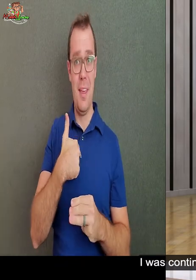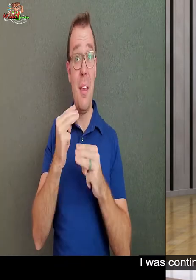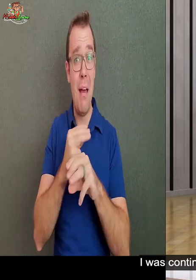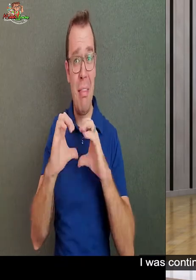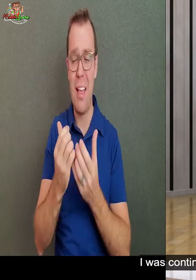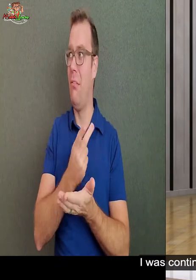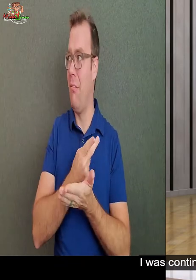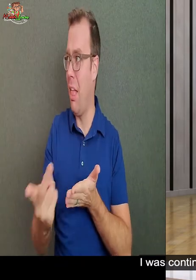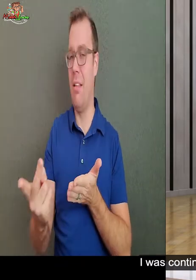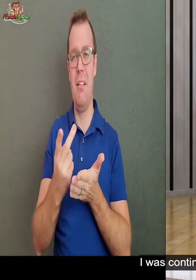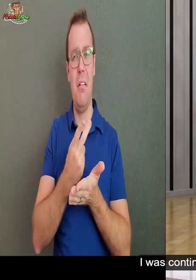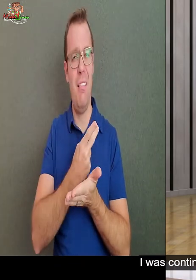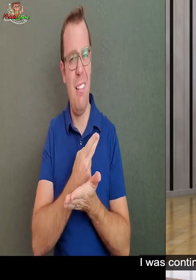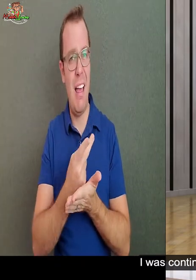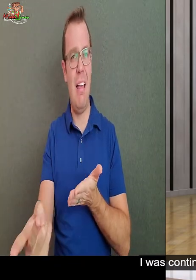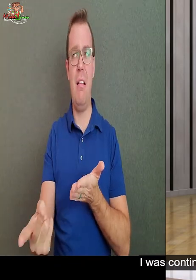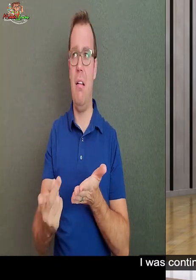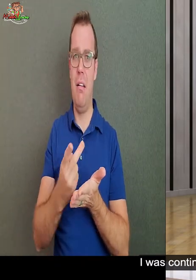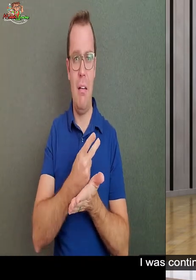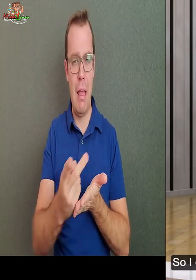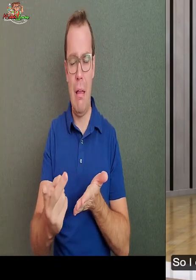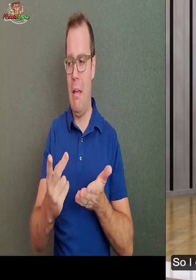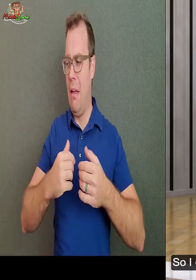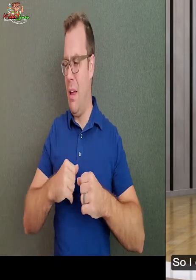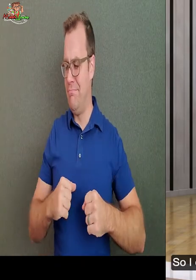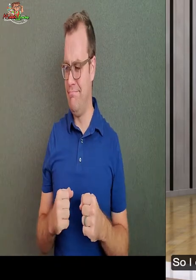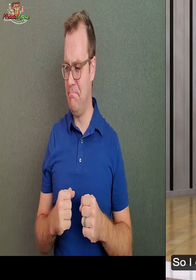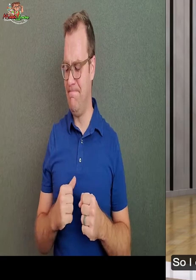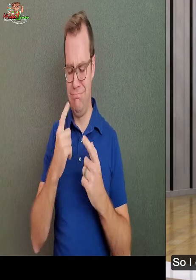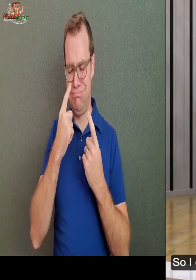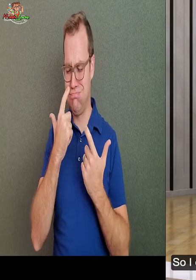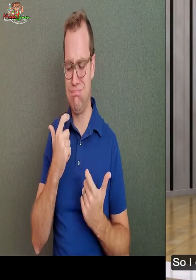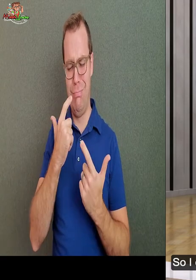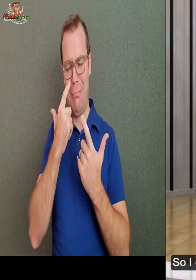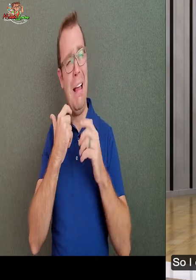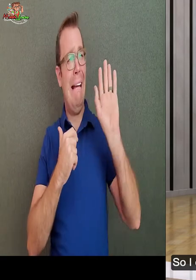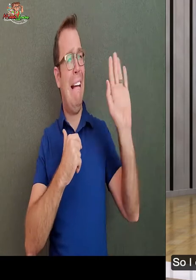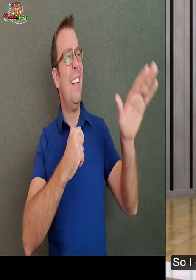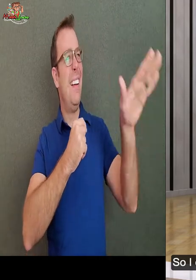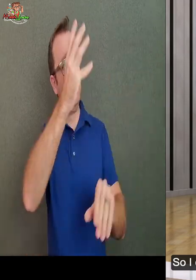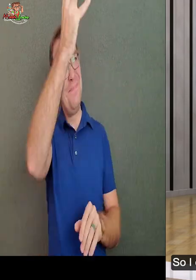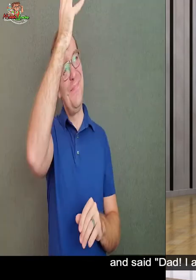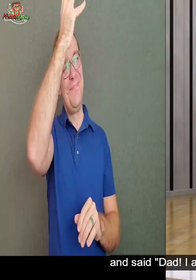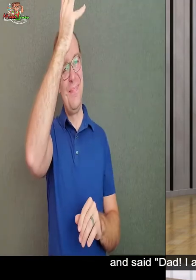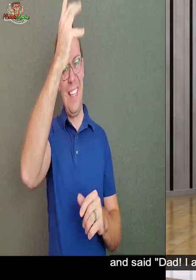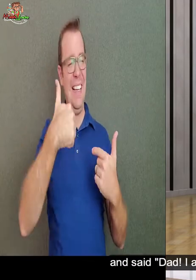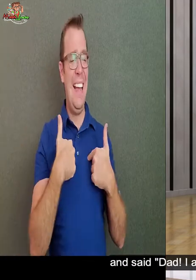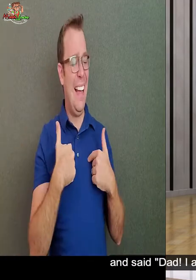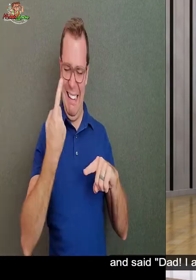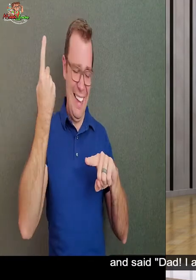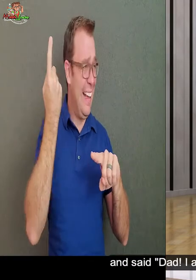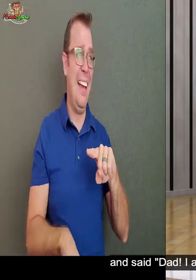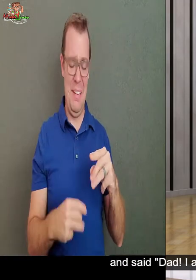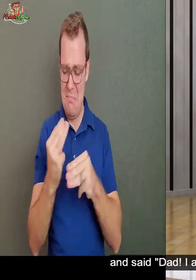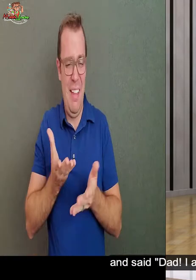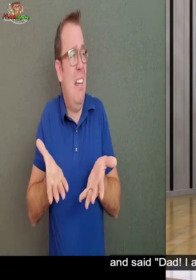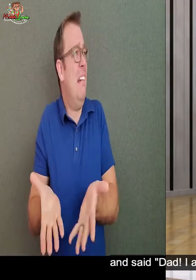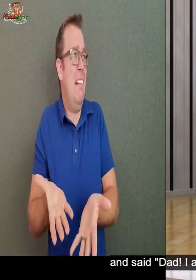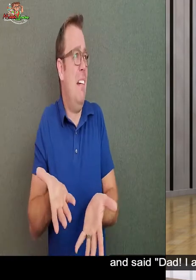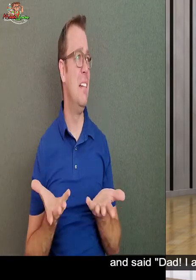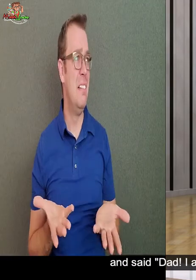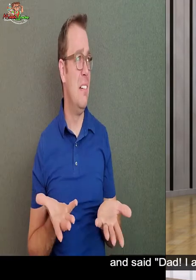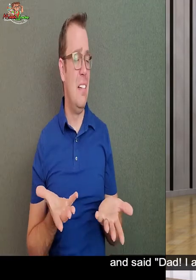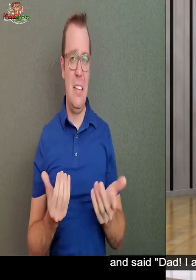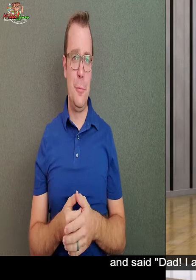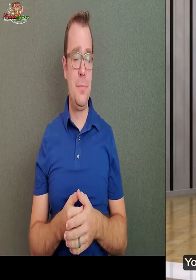बार कंटिन्यूसली आई वॉज फेलिंग इन मैथ्स क्लासेस. सो आई केम टू मैं रायपुर होते हुए आई एंड आई सेड डैड आई एम नॉट एबल टू अंडरस्टैंड मैथ